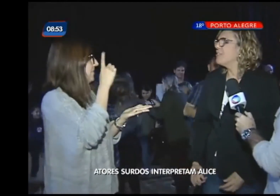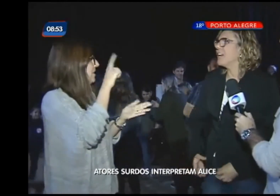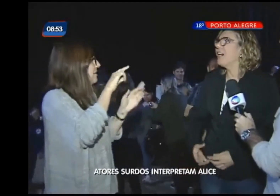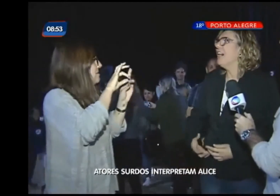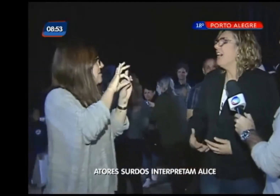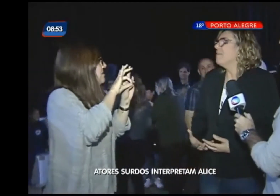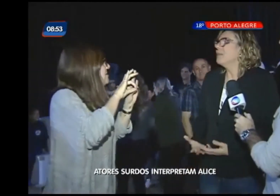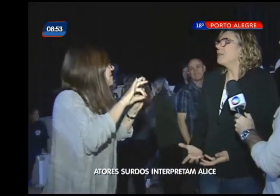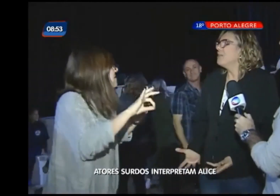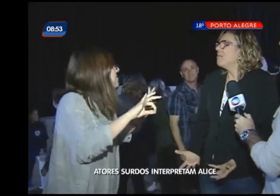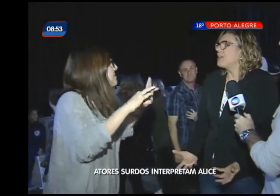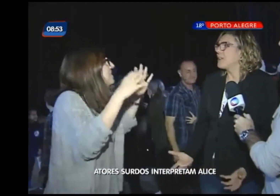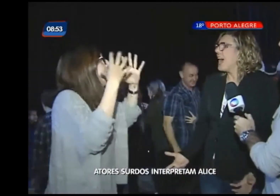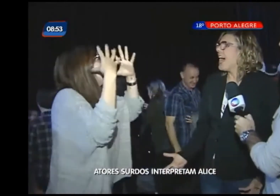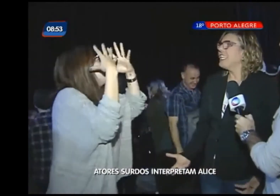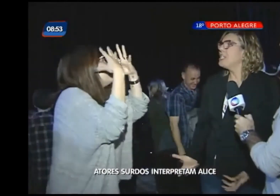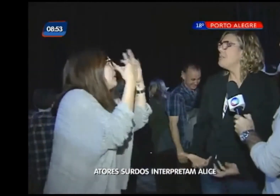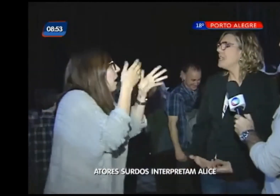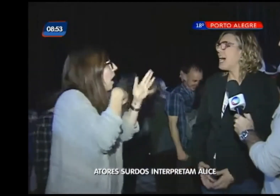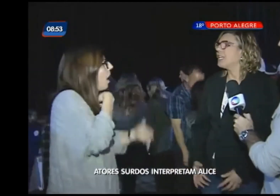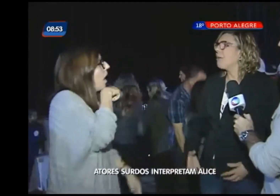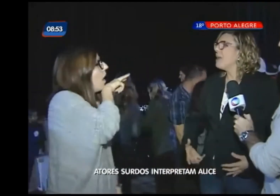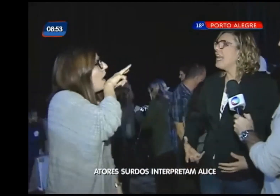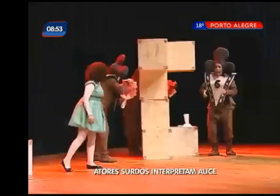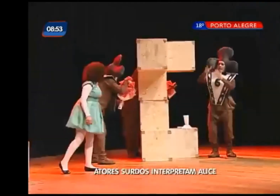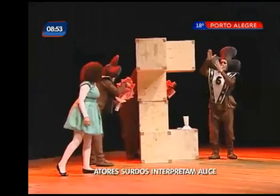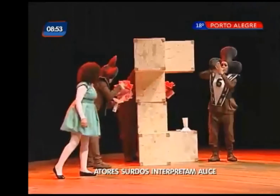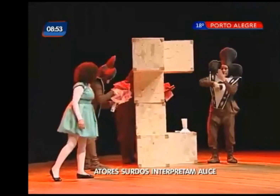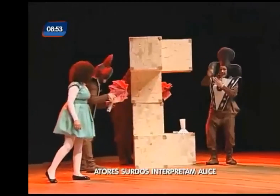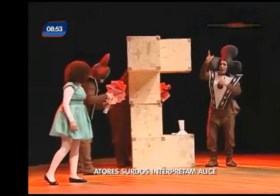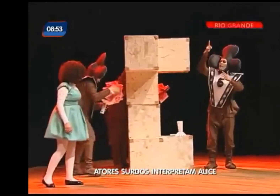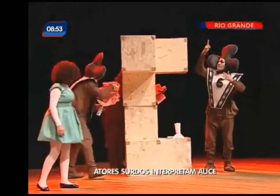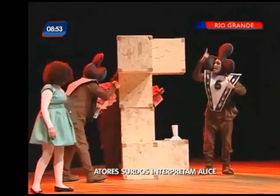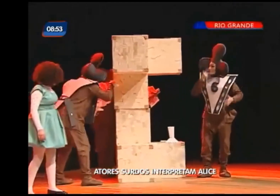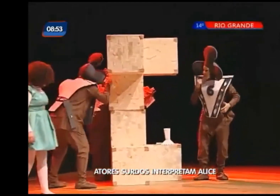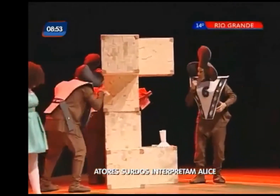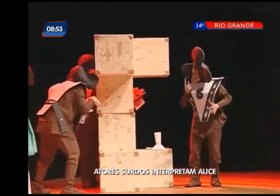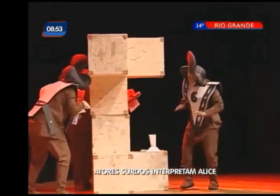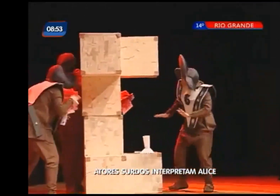fica muito impressionada e admirada com a beleza do espetáculo, da poesia, da